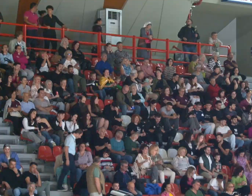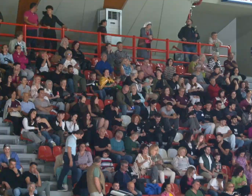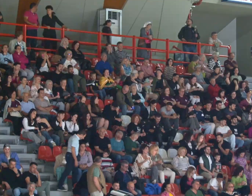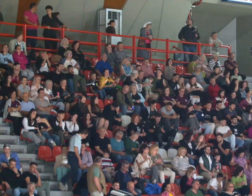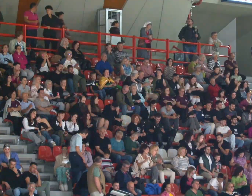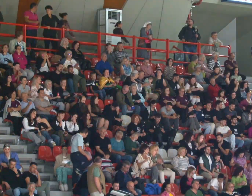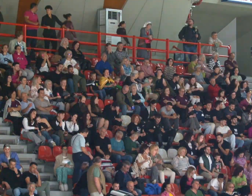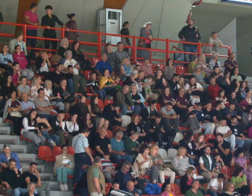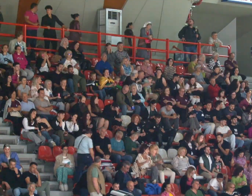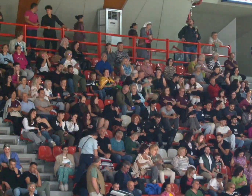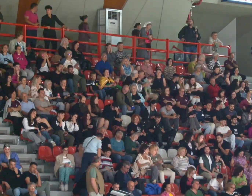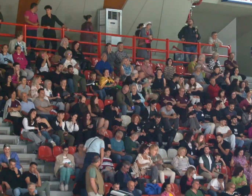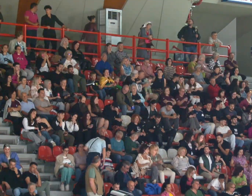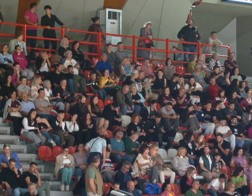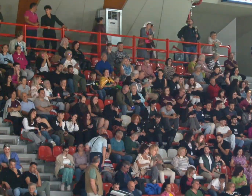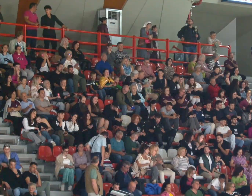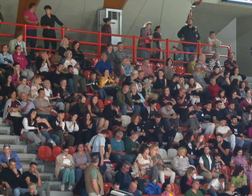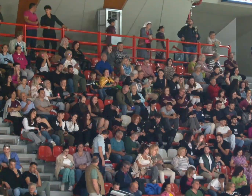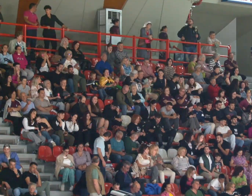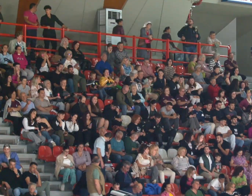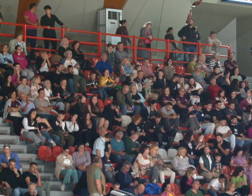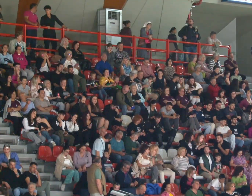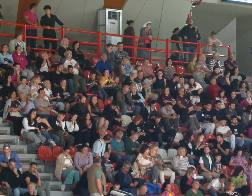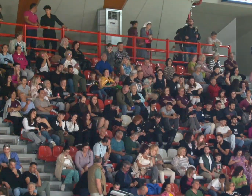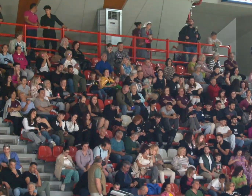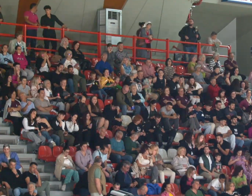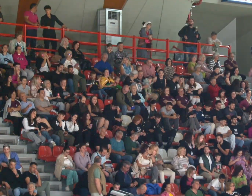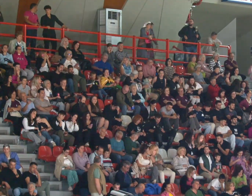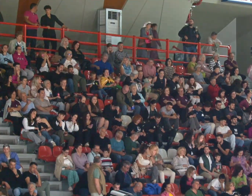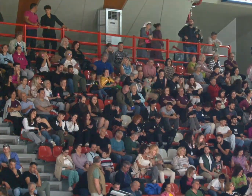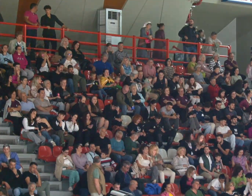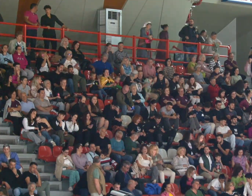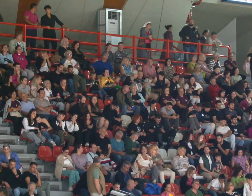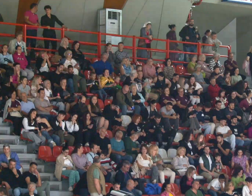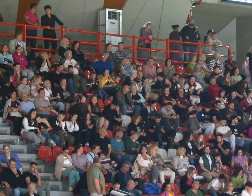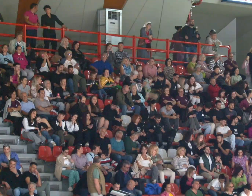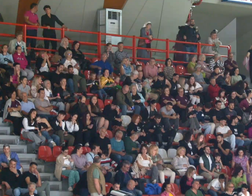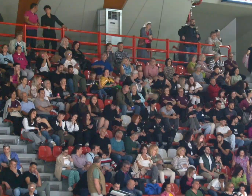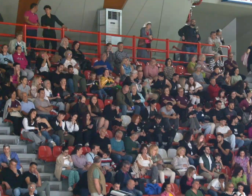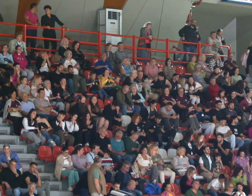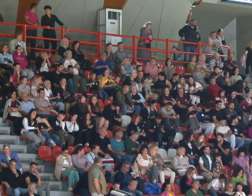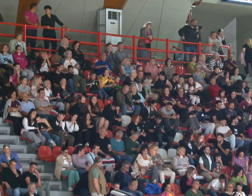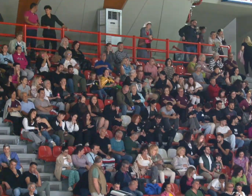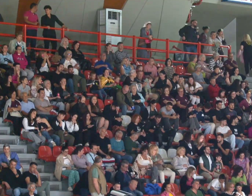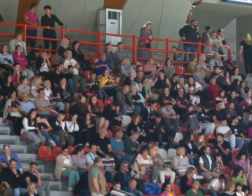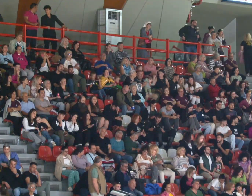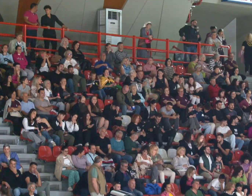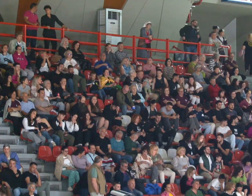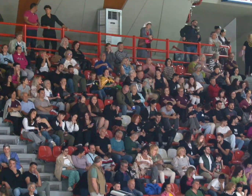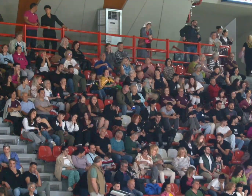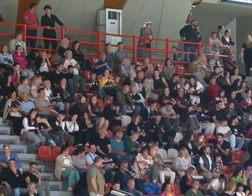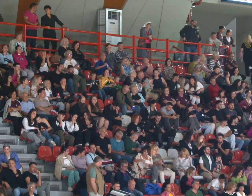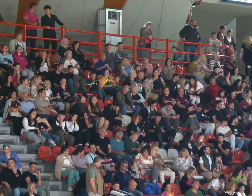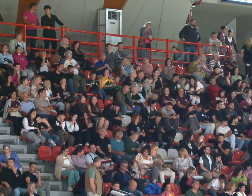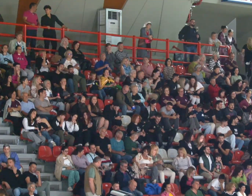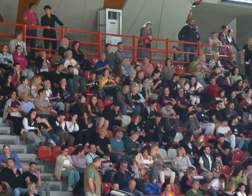Συγχαρητήρια για τη μεγάλη αυτή επιτυχία της διοργάνωσης και ειδικά στον πρόεδρο της Ποποντιακής Ομοσπονδίας,